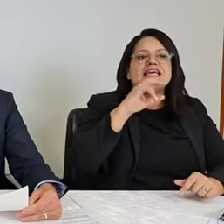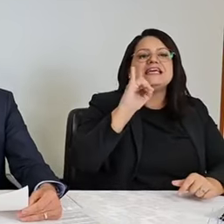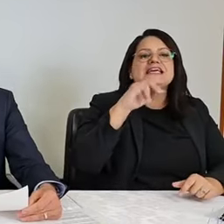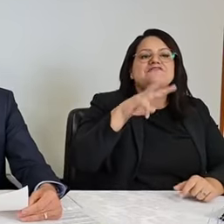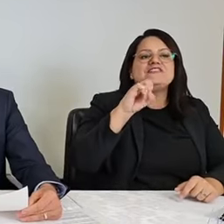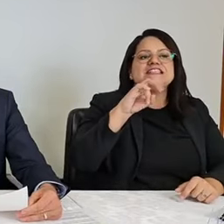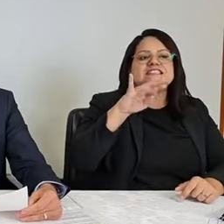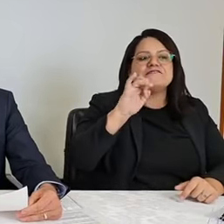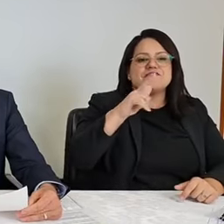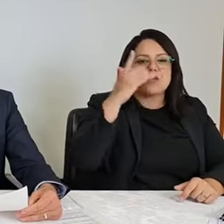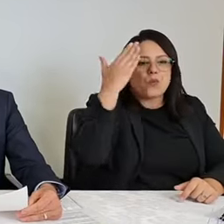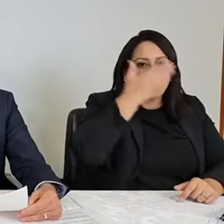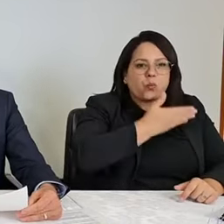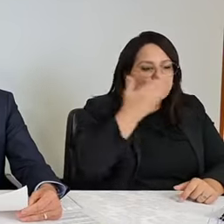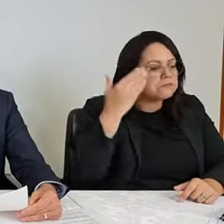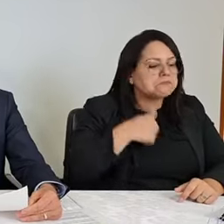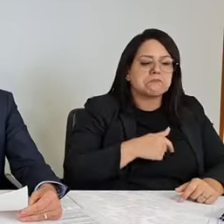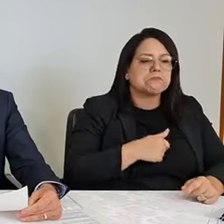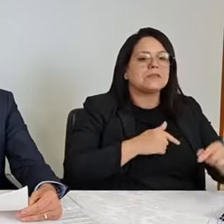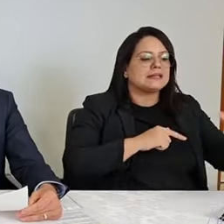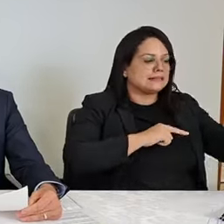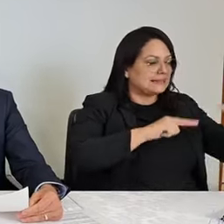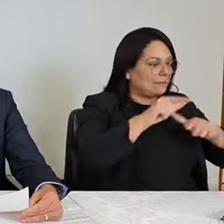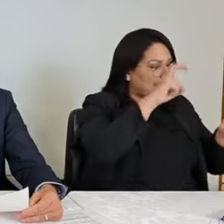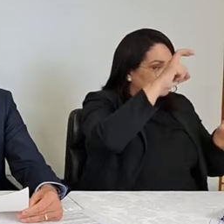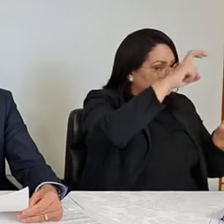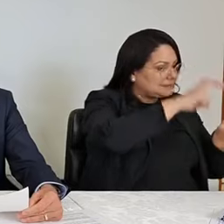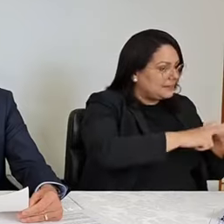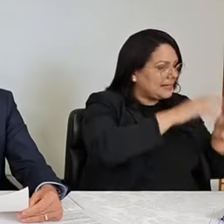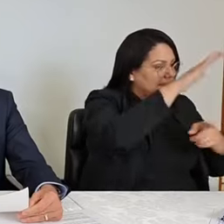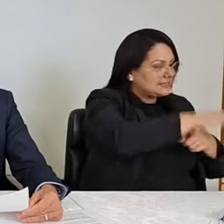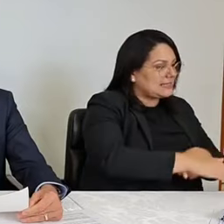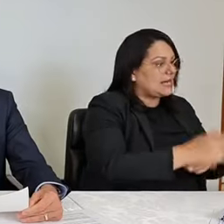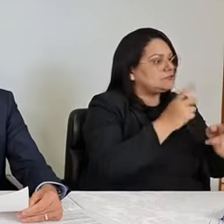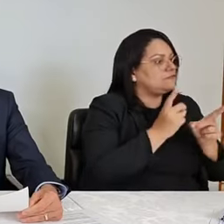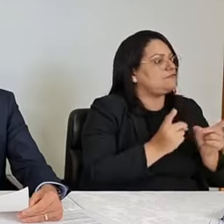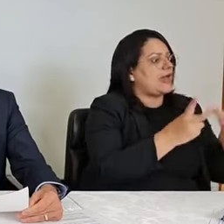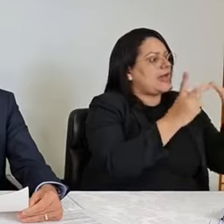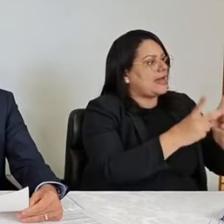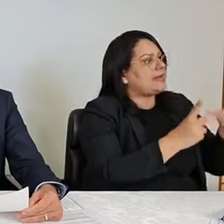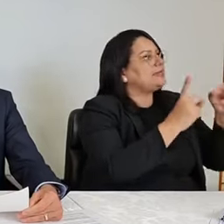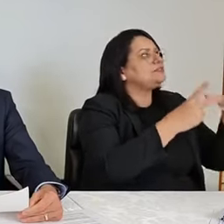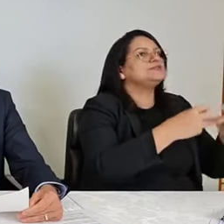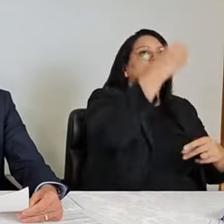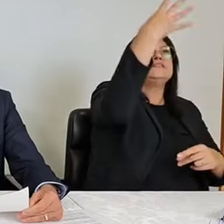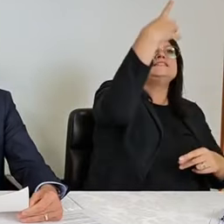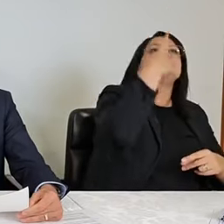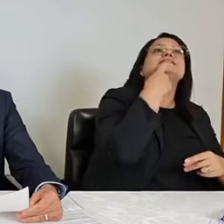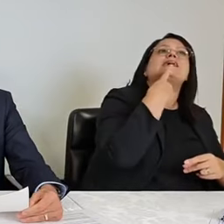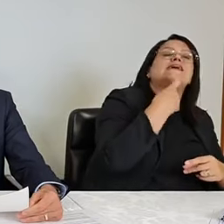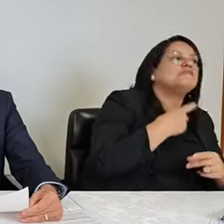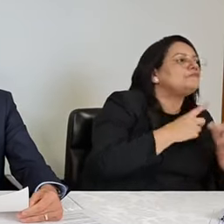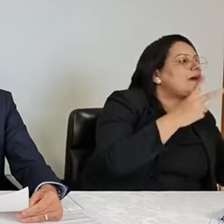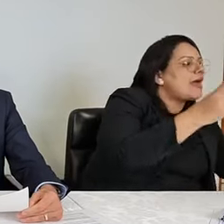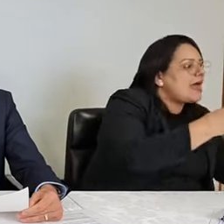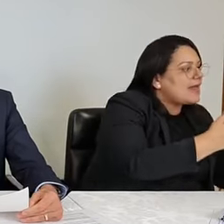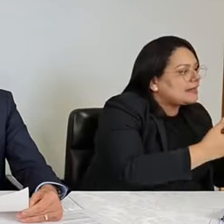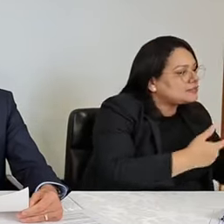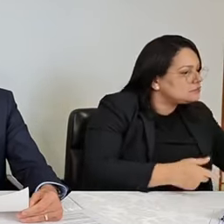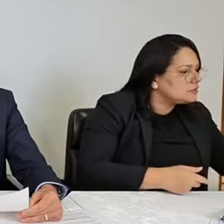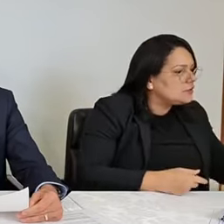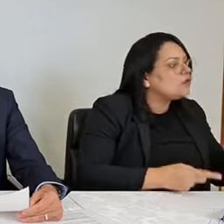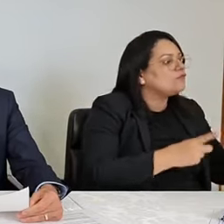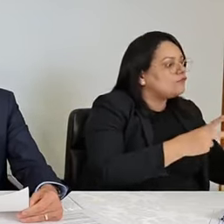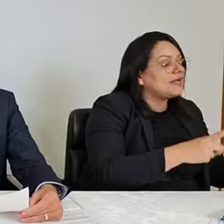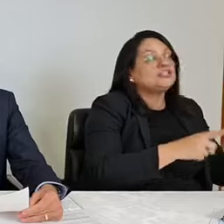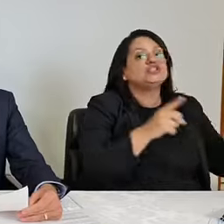o informal, aquele que trabalhava durante o dia para poder se alimentar à noite. Esse pessoal teve o socorro do governo federal com